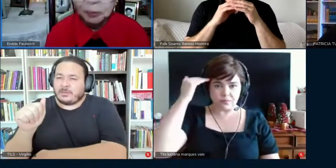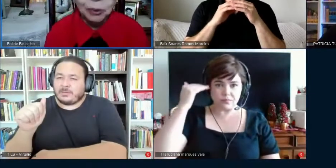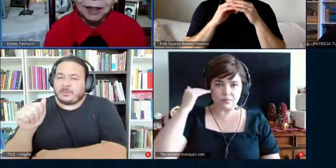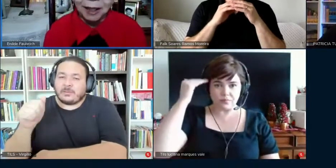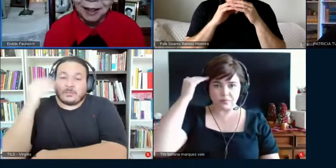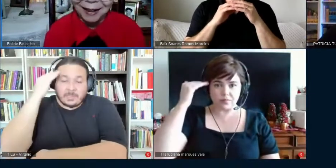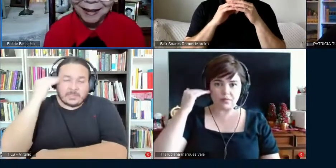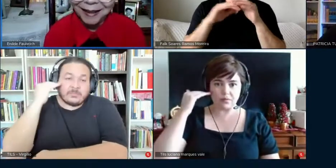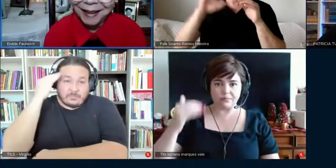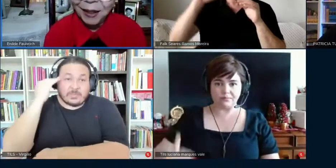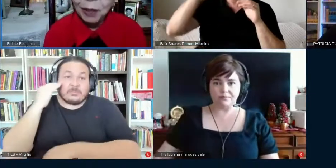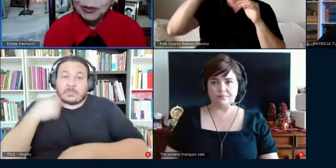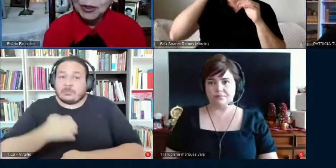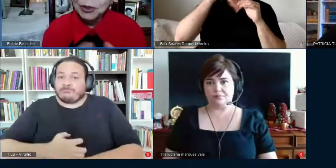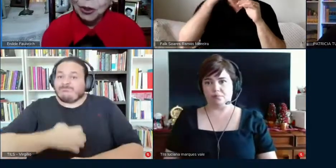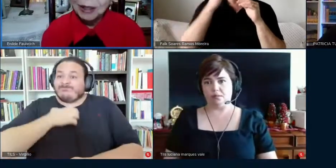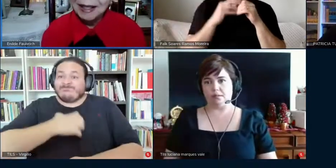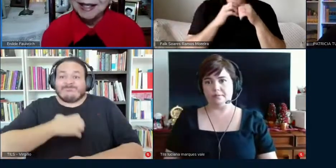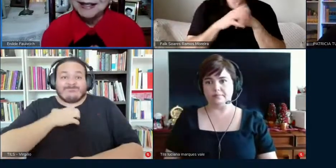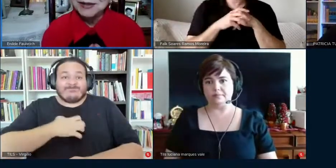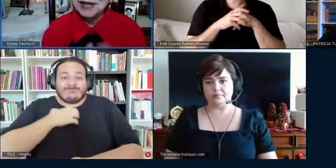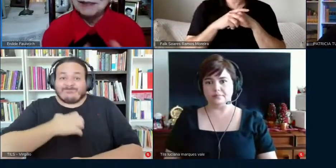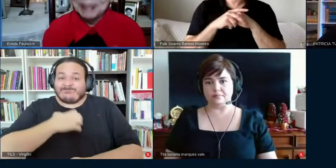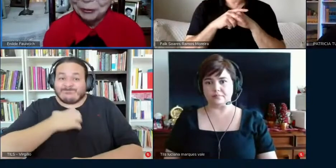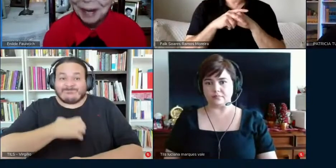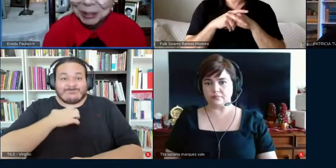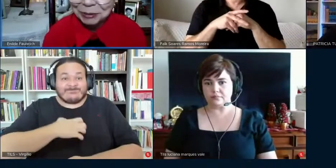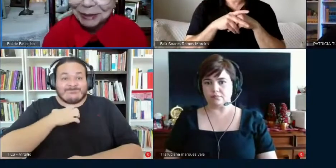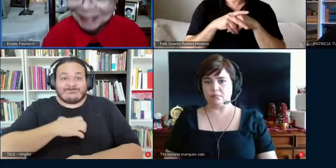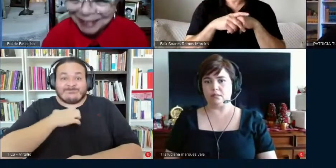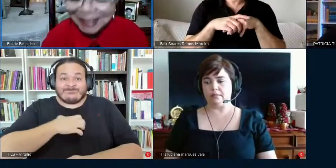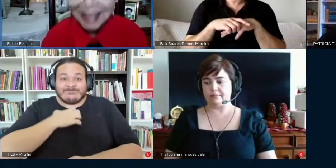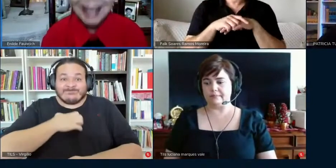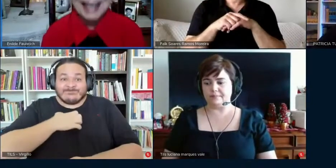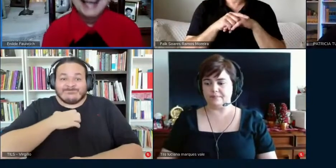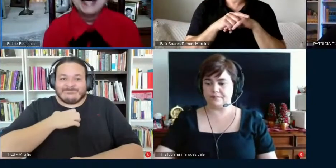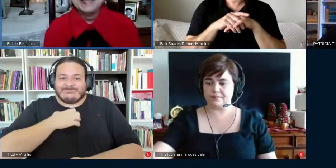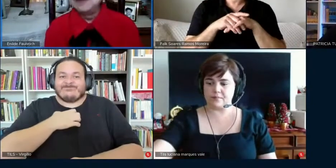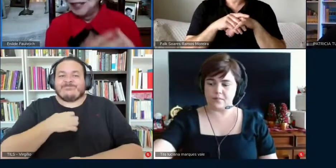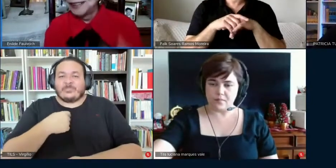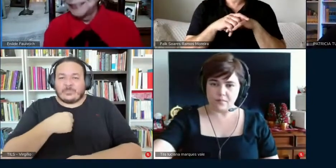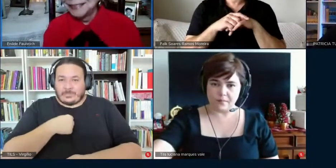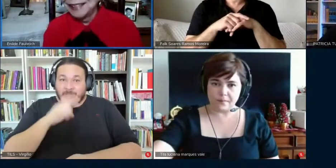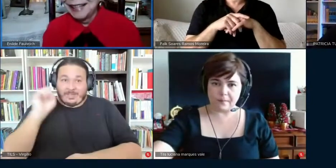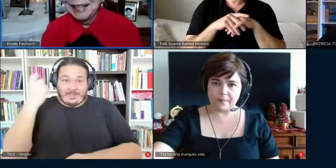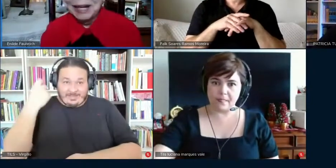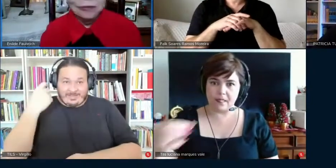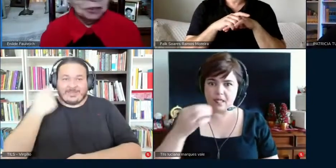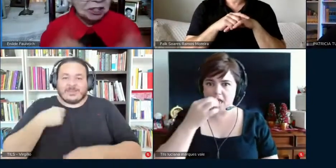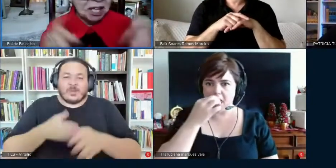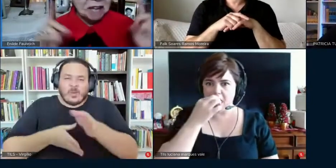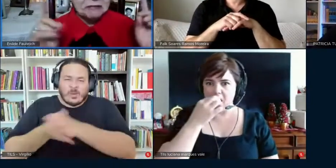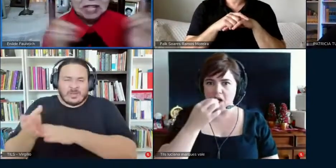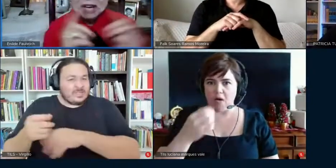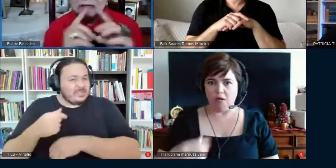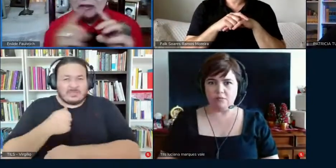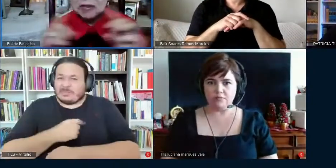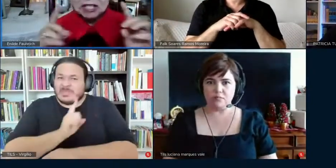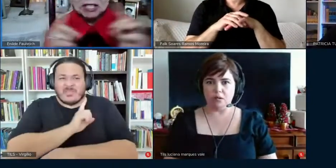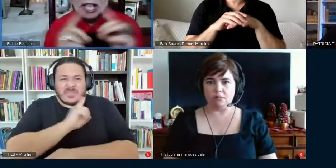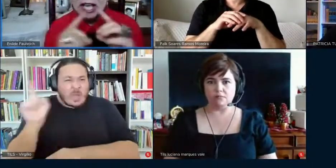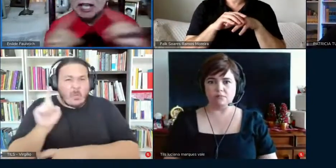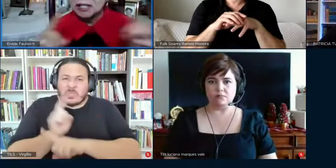muito, porque eu disse, olha, a Maria de Fátima, né? Era me orientando lá, né? Ela falou,